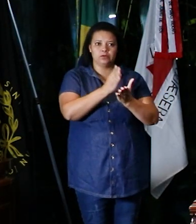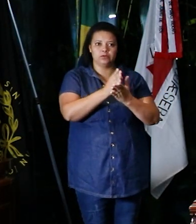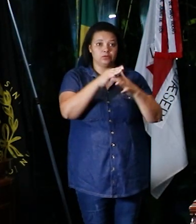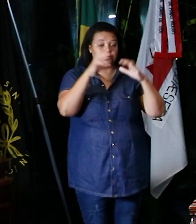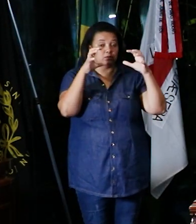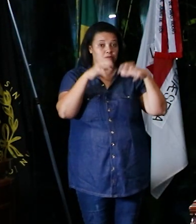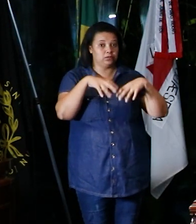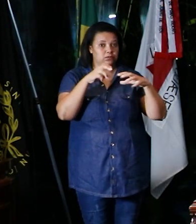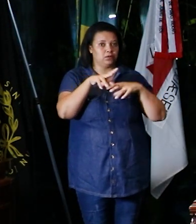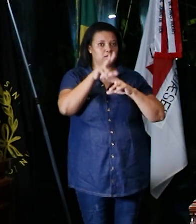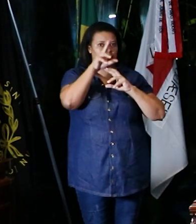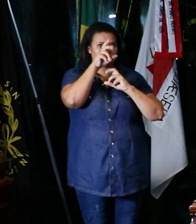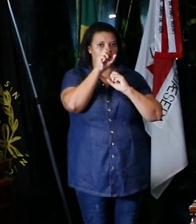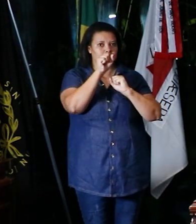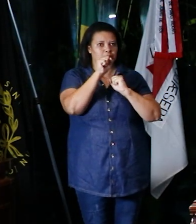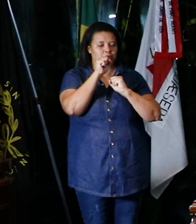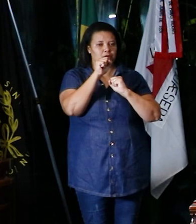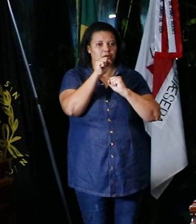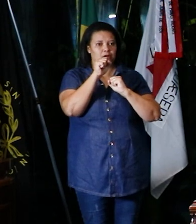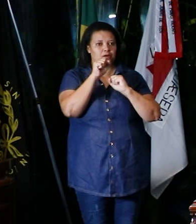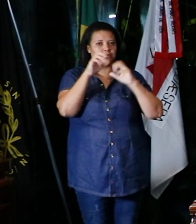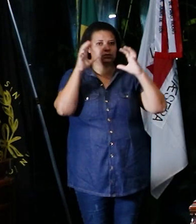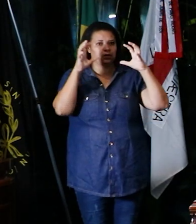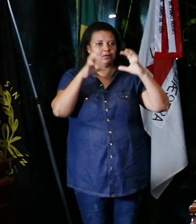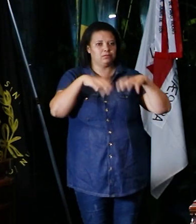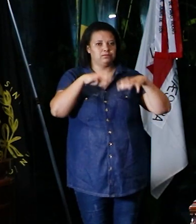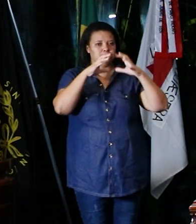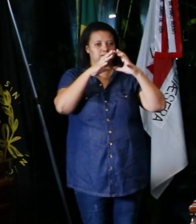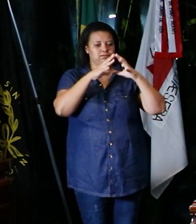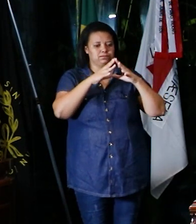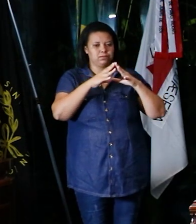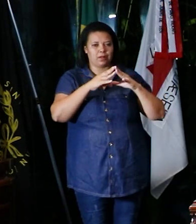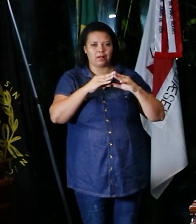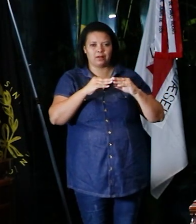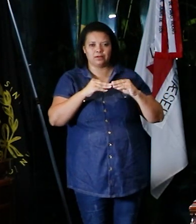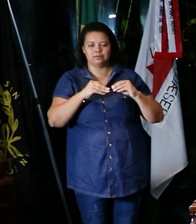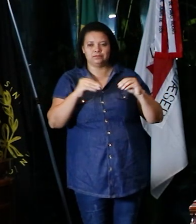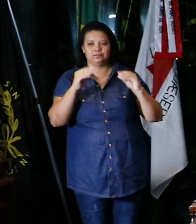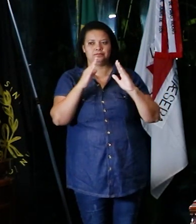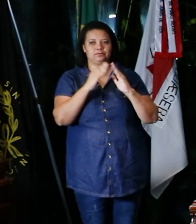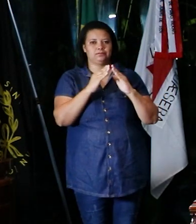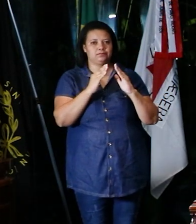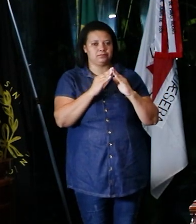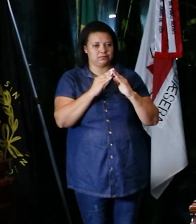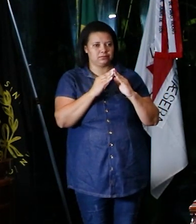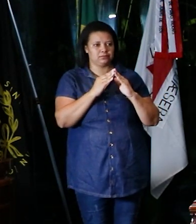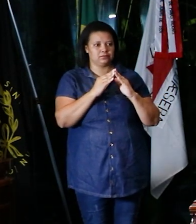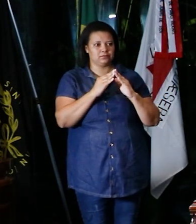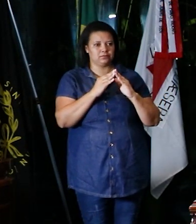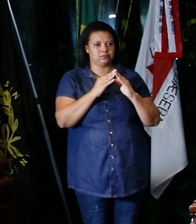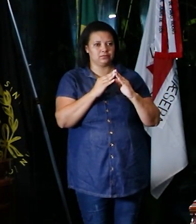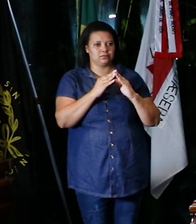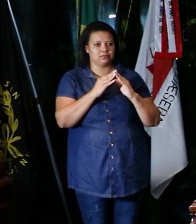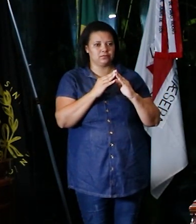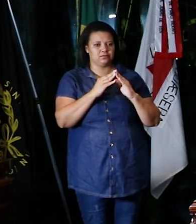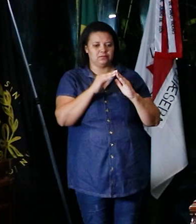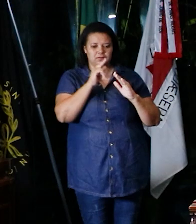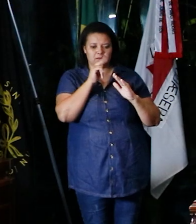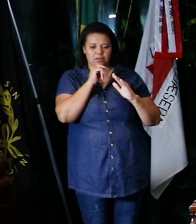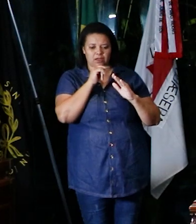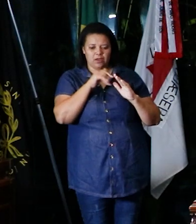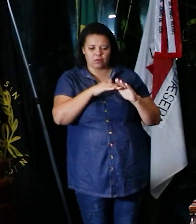zangada, fazendo aluir a morada dos homens. E os caminhos se encheram de